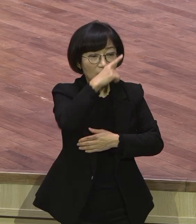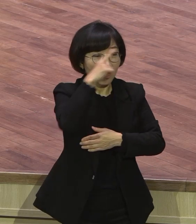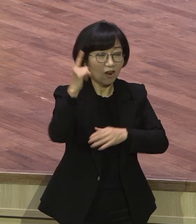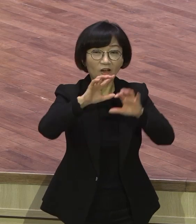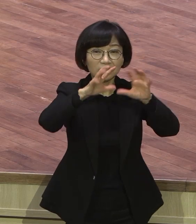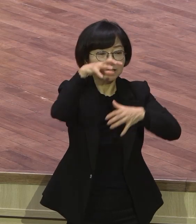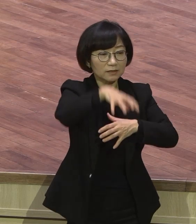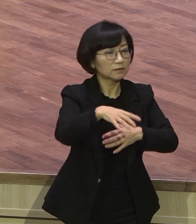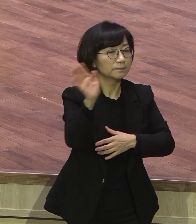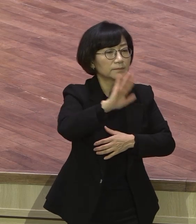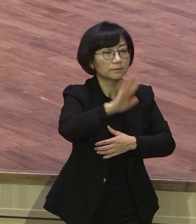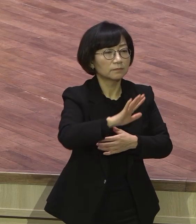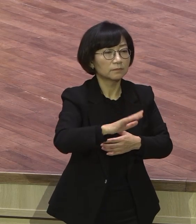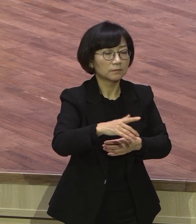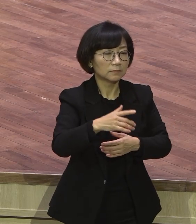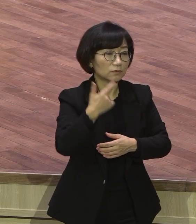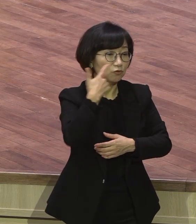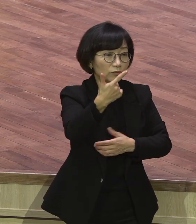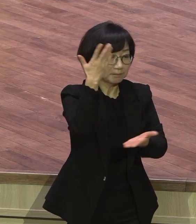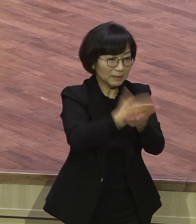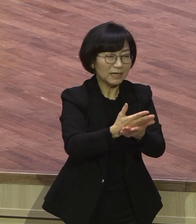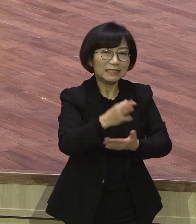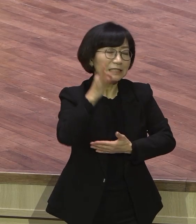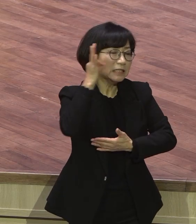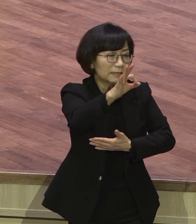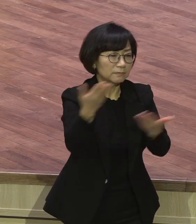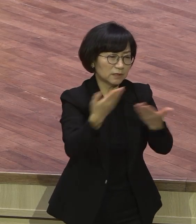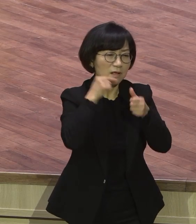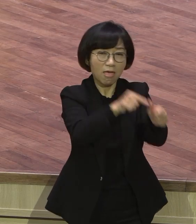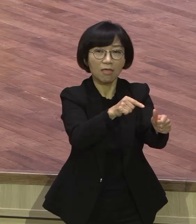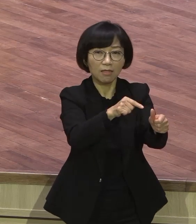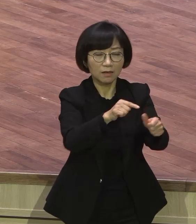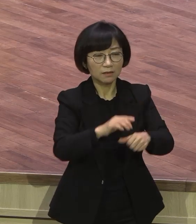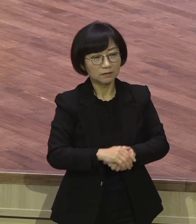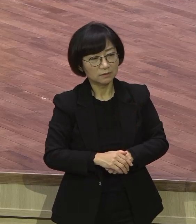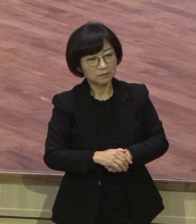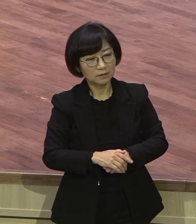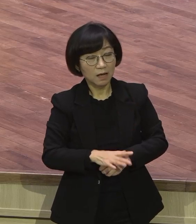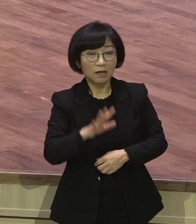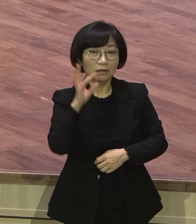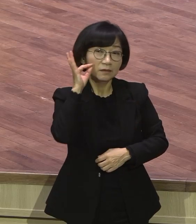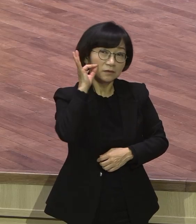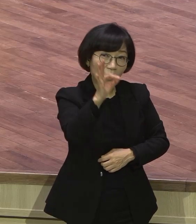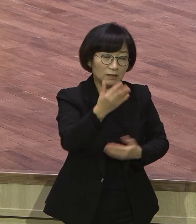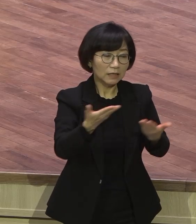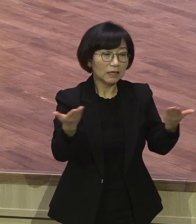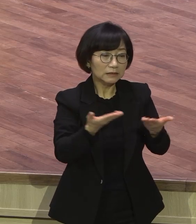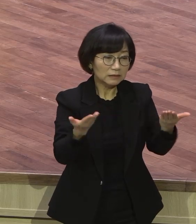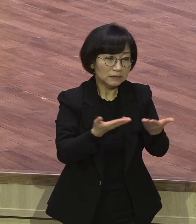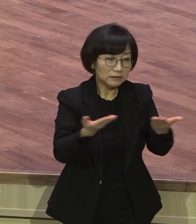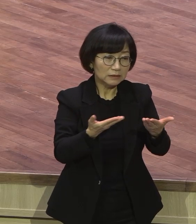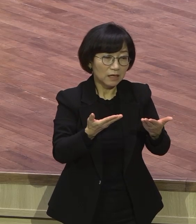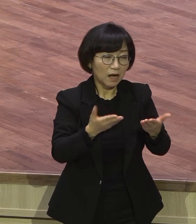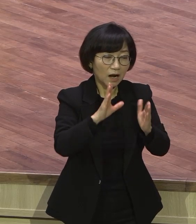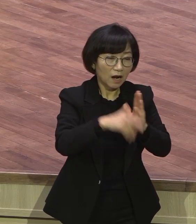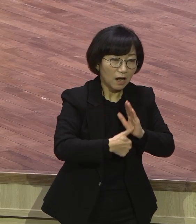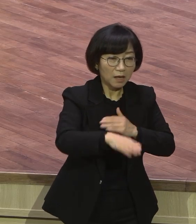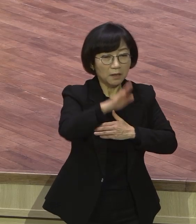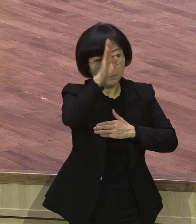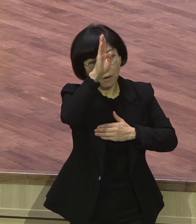그런데 결과가 어떻게 되느냐 엉망이 되어버렸어요 열흘 동안 일을 하다 보니까 아픈 사람